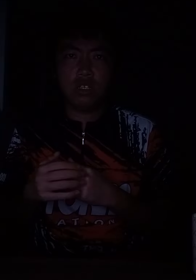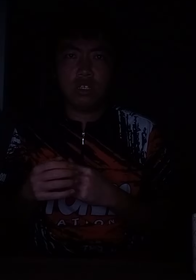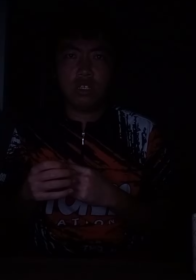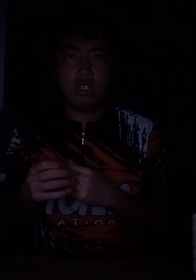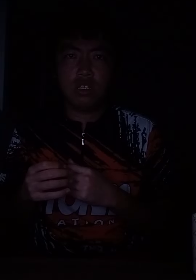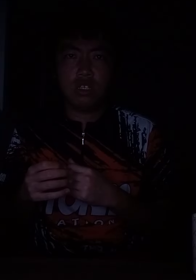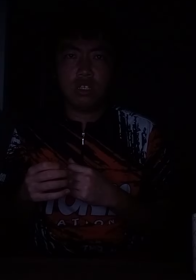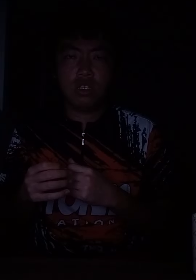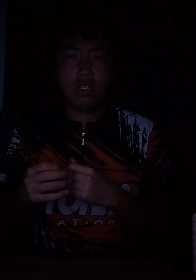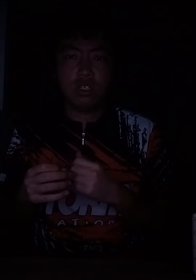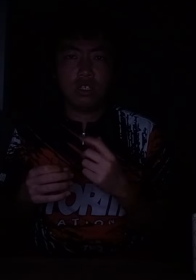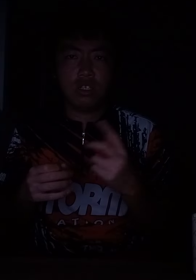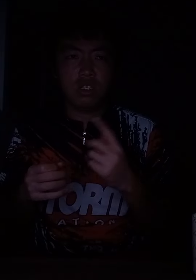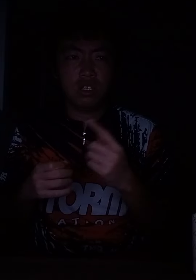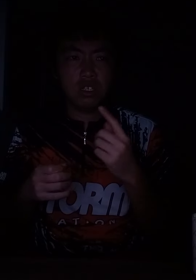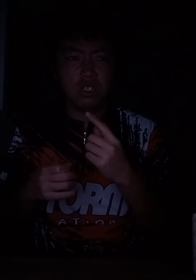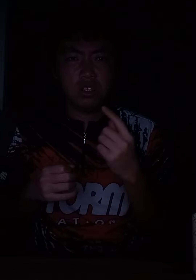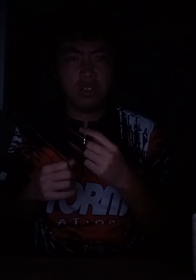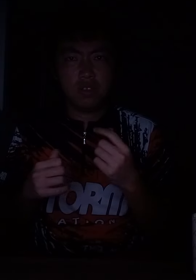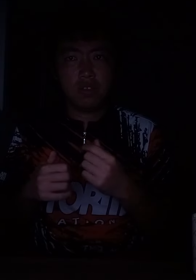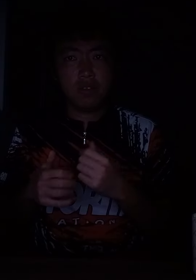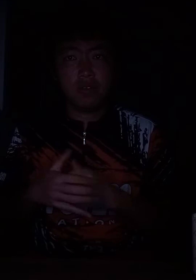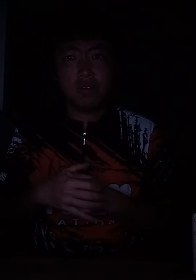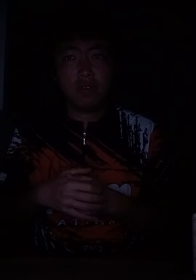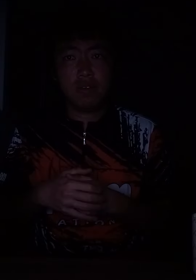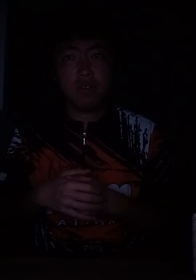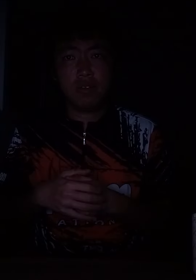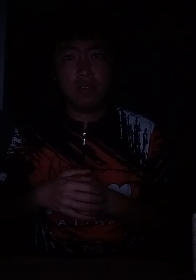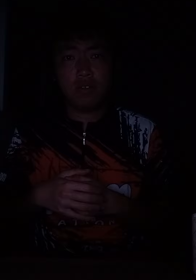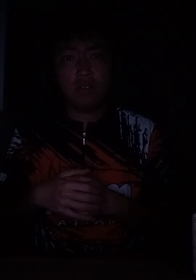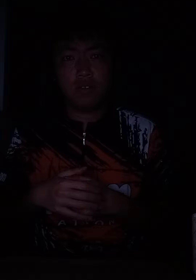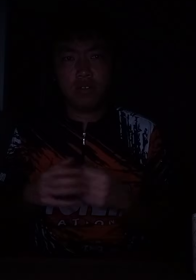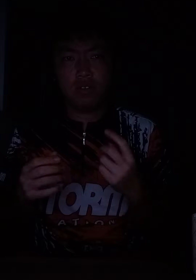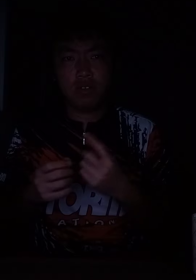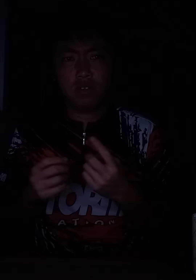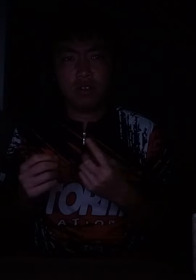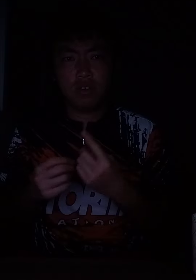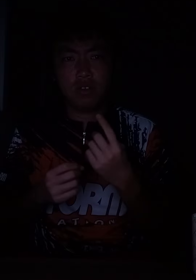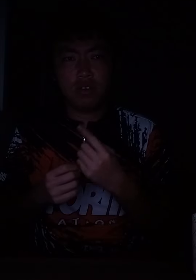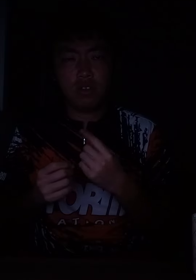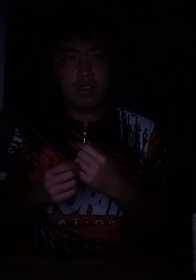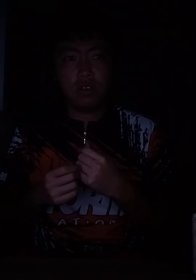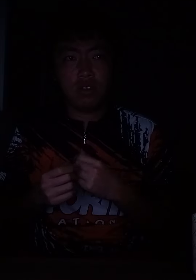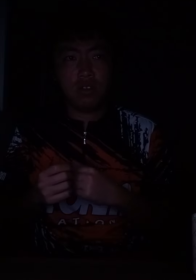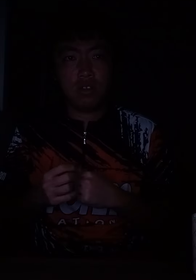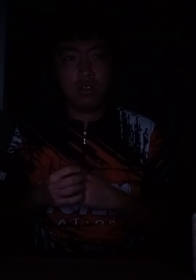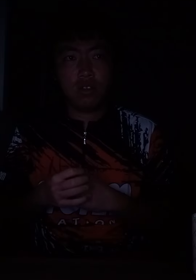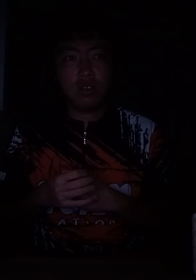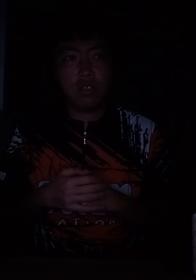7병 먹는 정도면 중독이 맞겠죠. 양 변호사님, 망상장애라는 게 정신분열증이죠. 예, 그걸